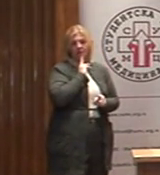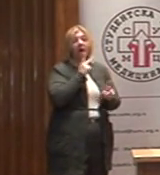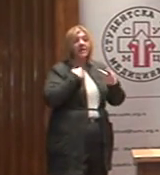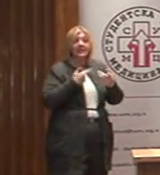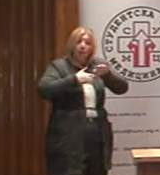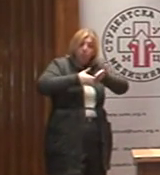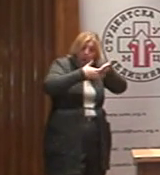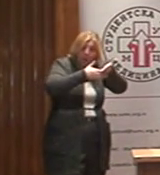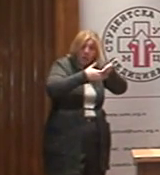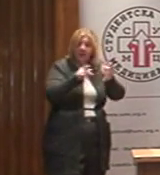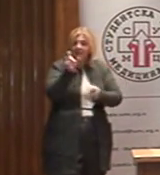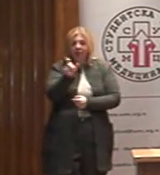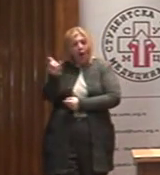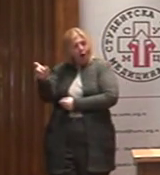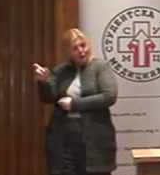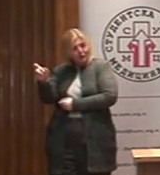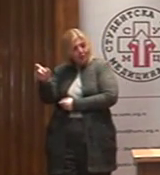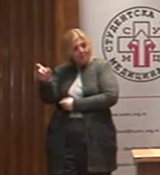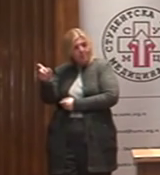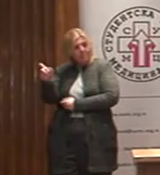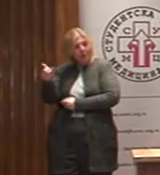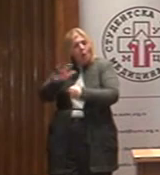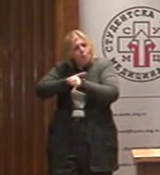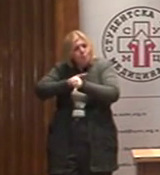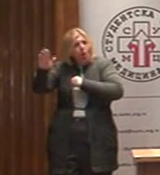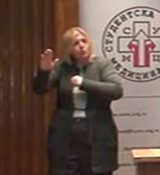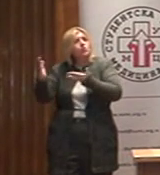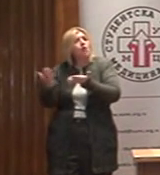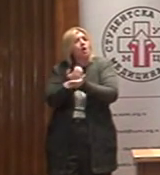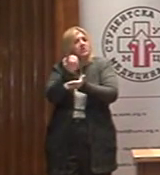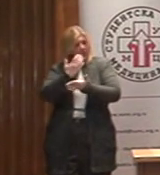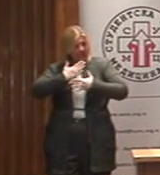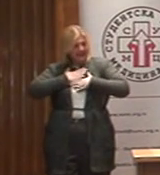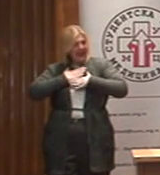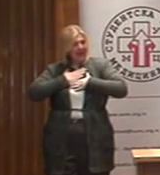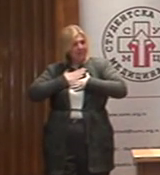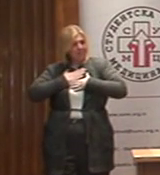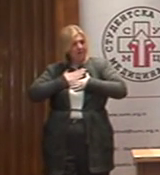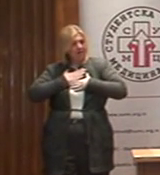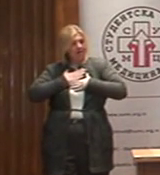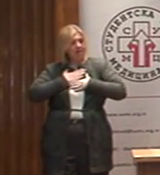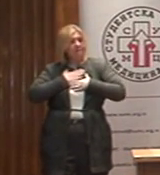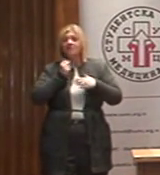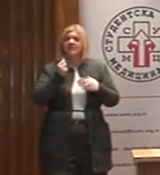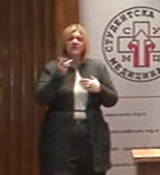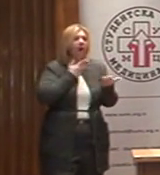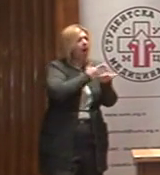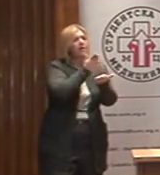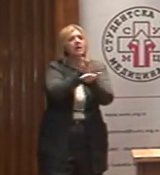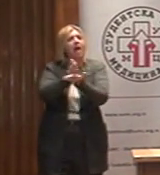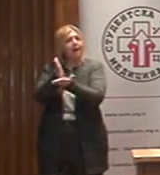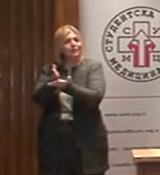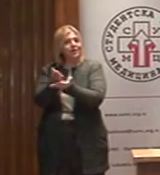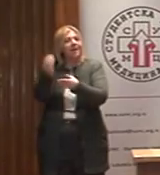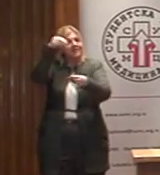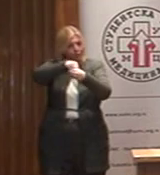pomogne da u potpunosti ostvare sebe na svaki mogući način da u ovom društvu dobiju svoje